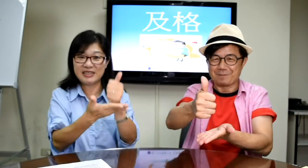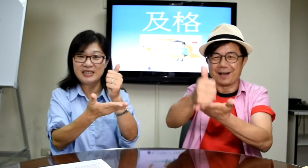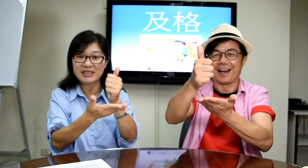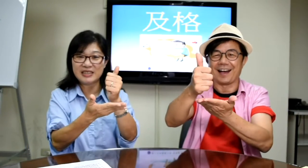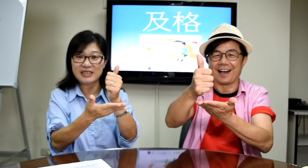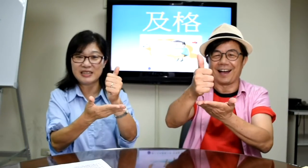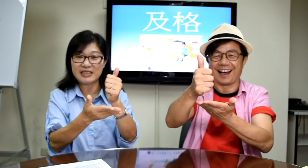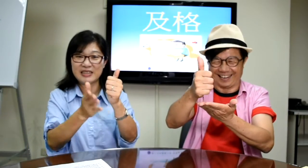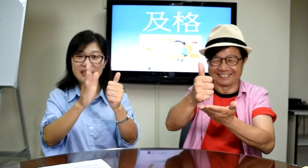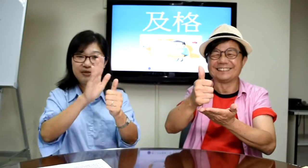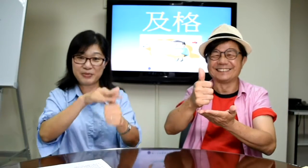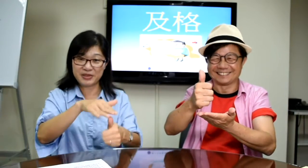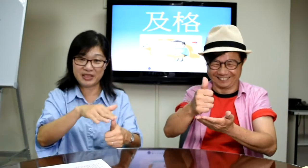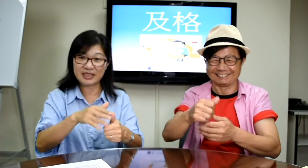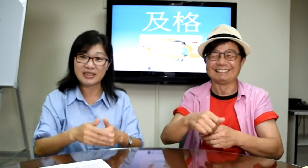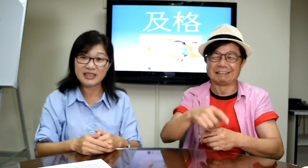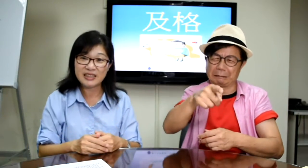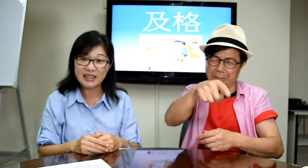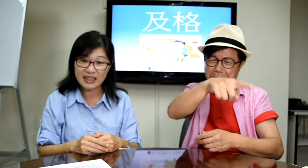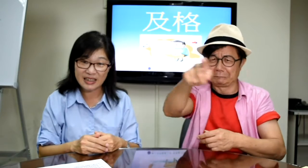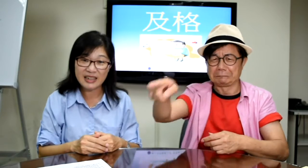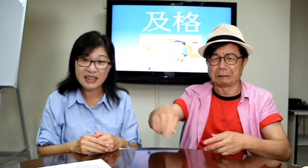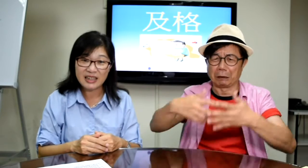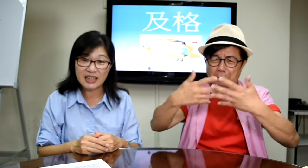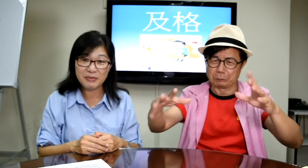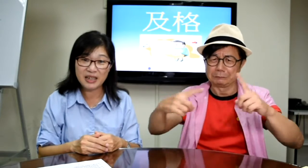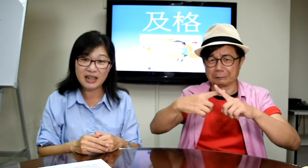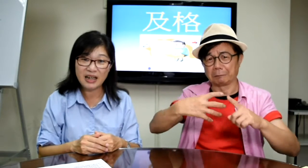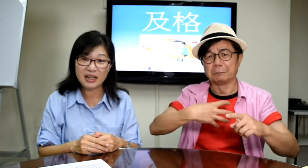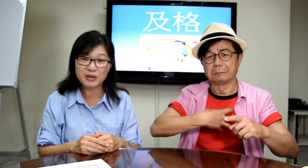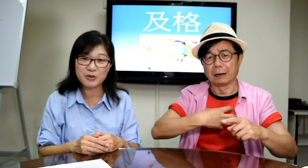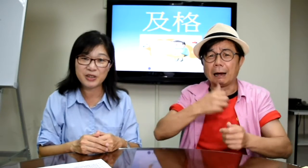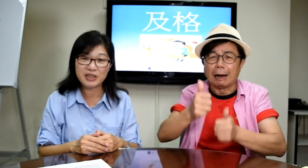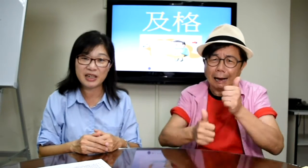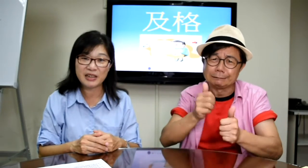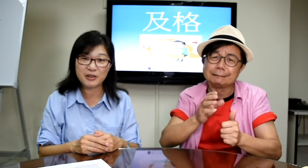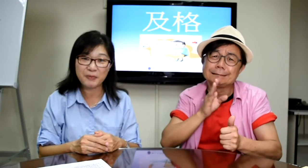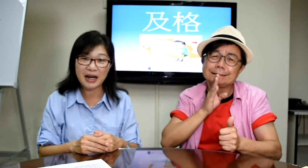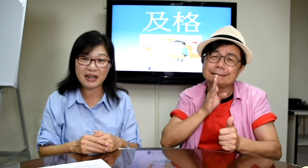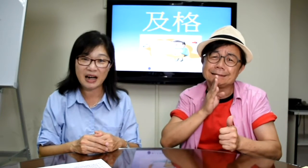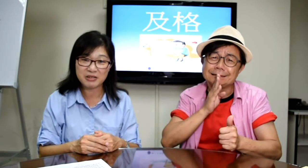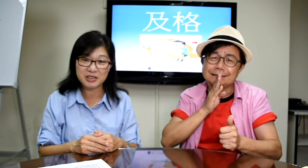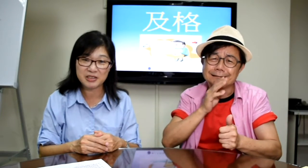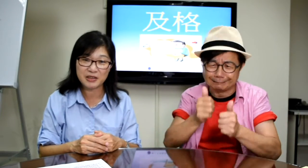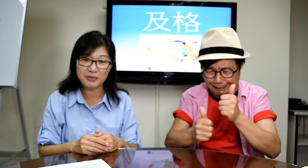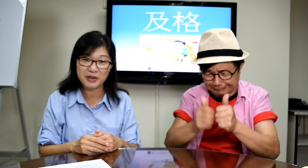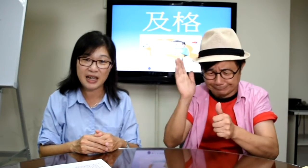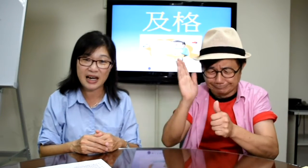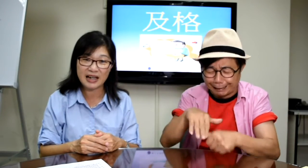格。不及格，你们很多人都怕考试，对不对呀？考